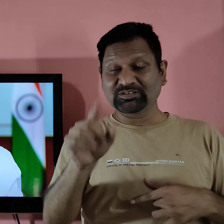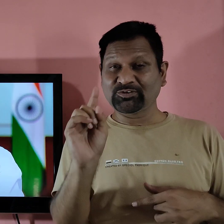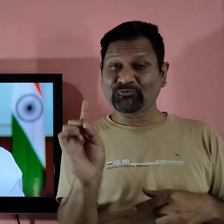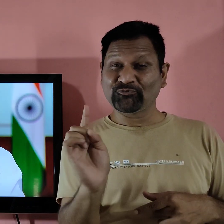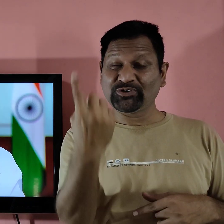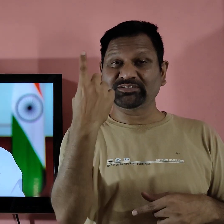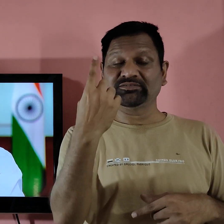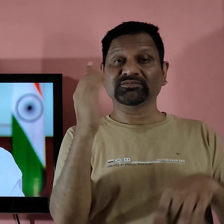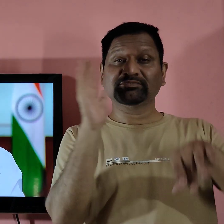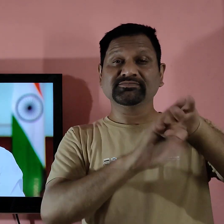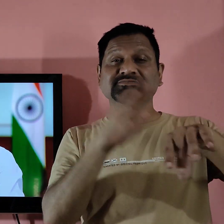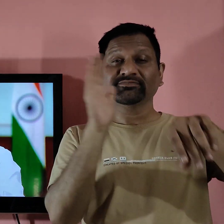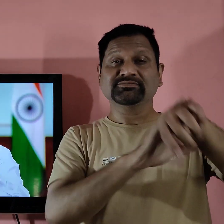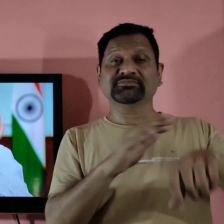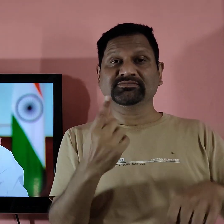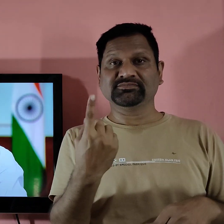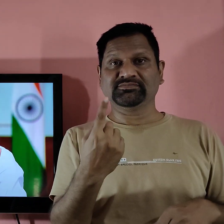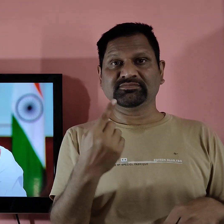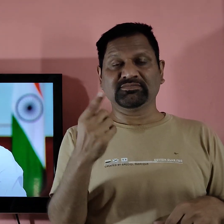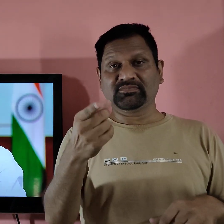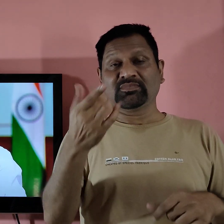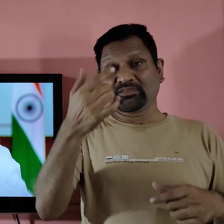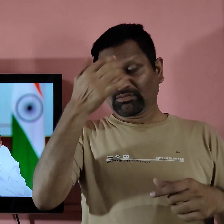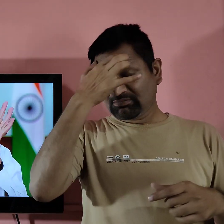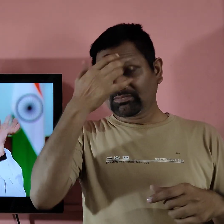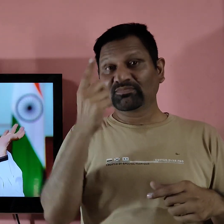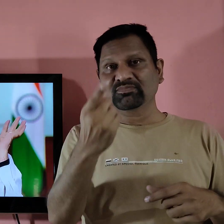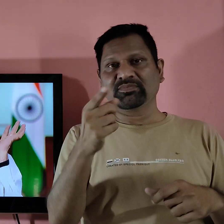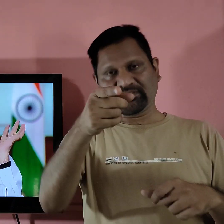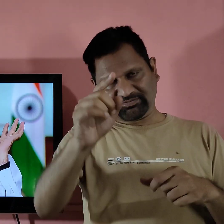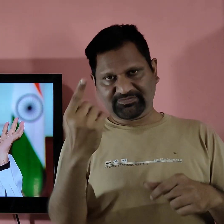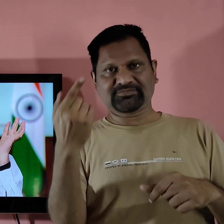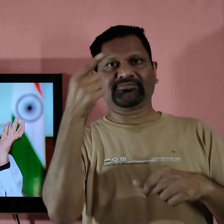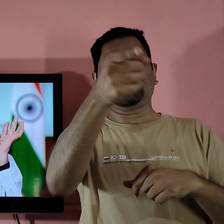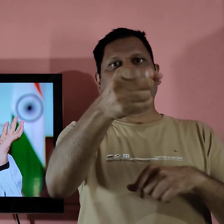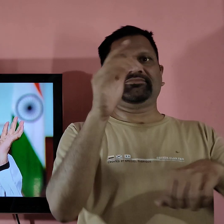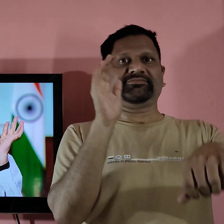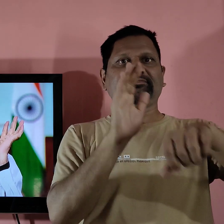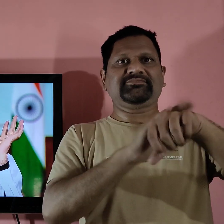पहुंच, उसको कुछ भी कठिनाई होगी तो पहले आपके पास आएगा।